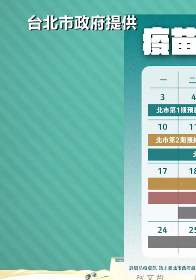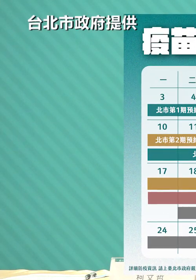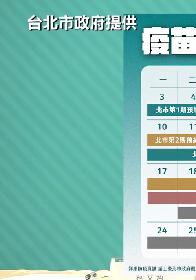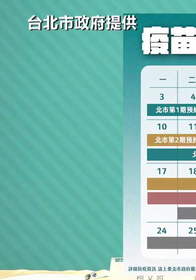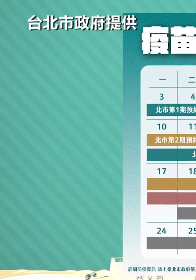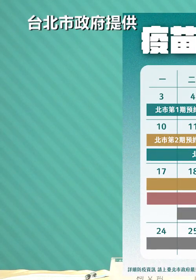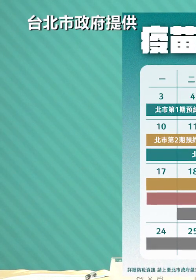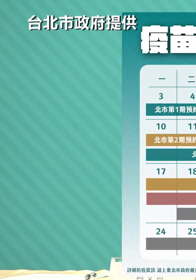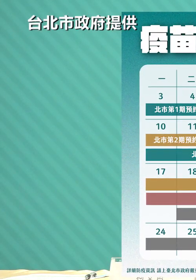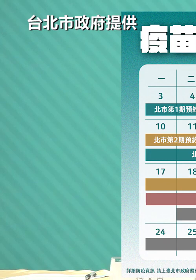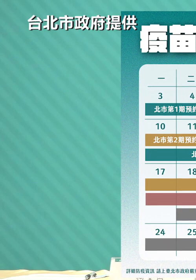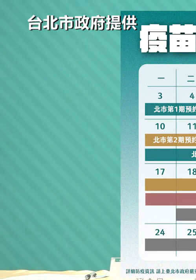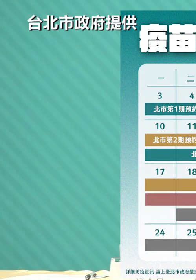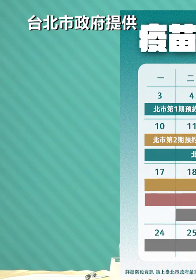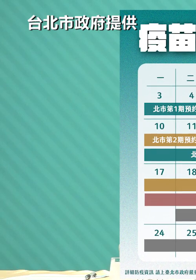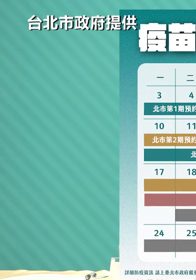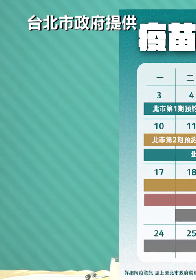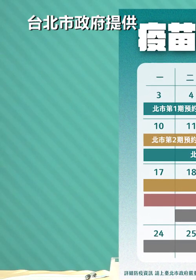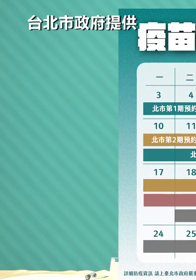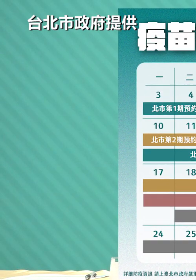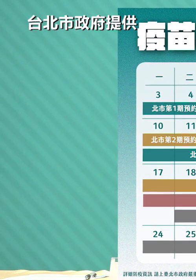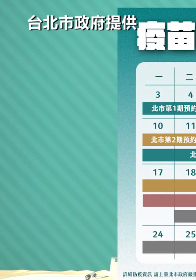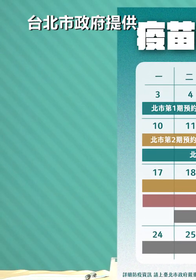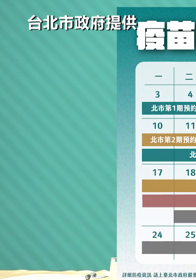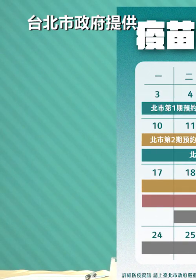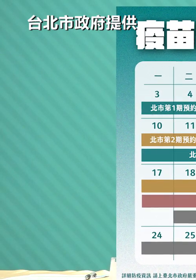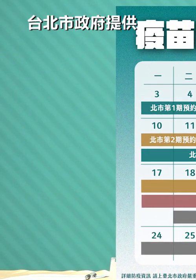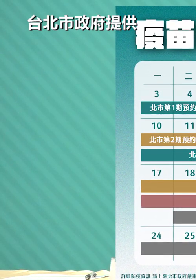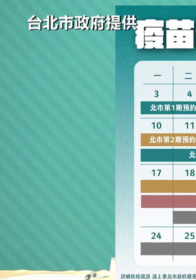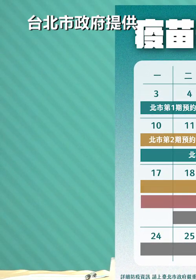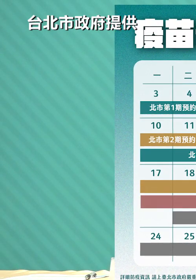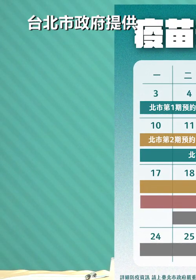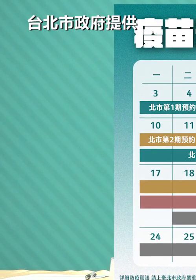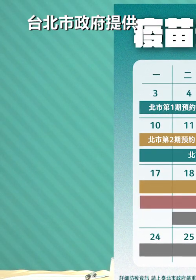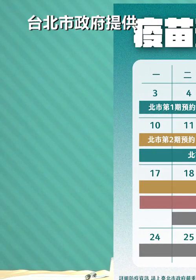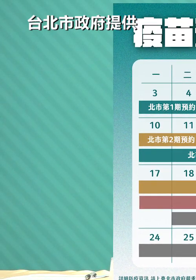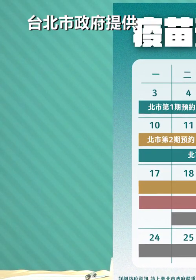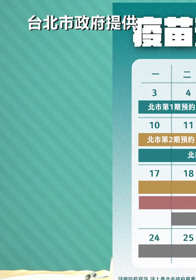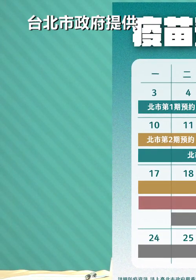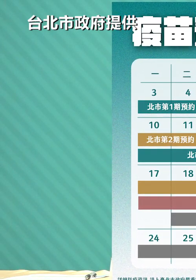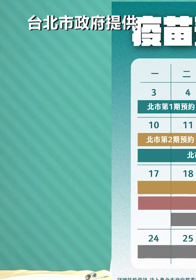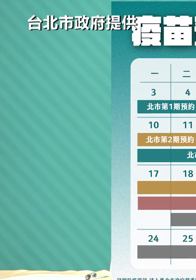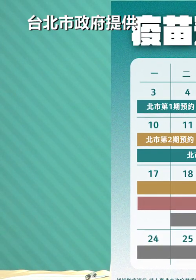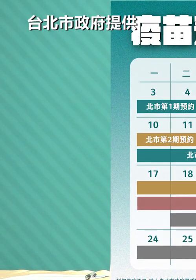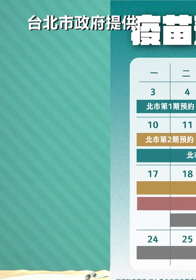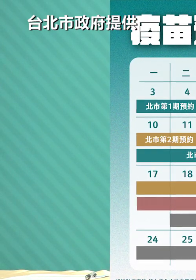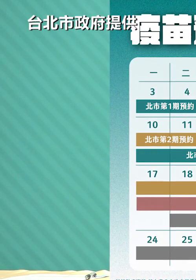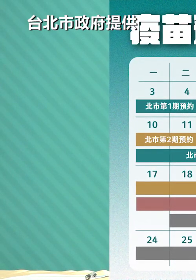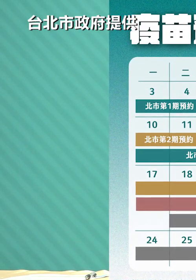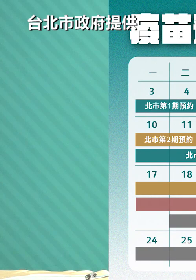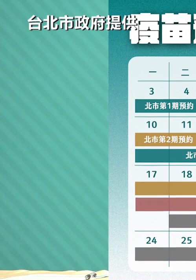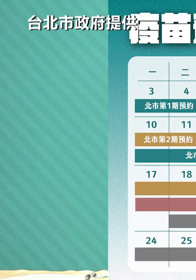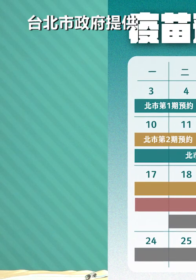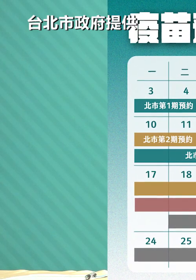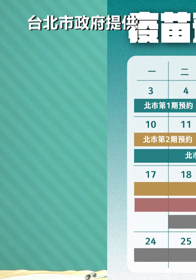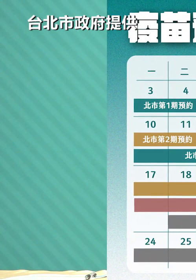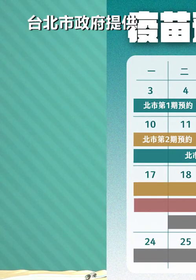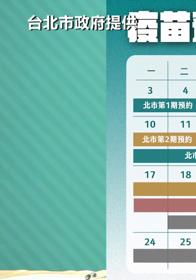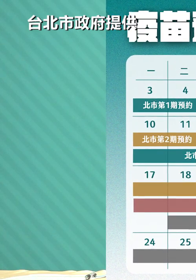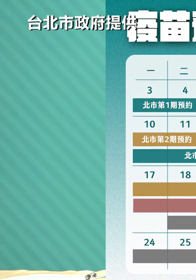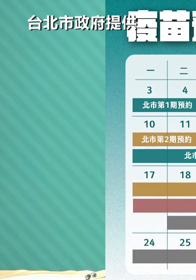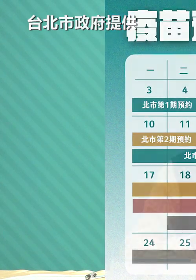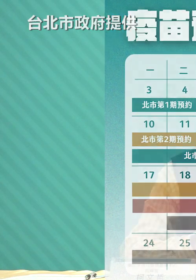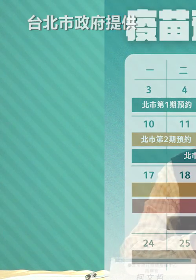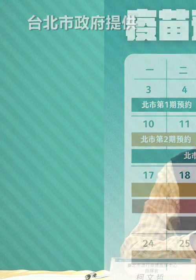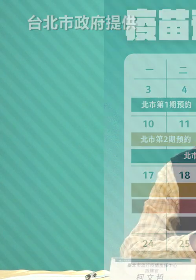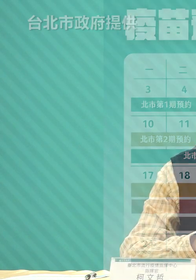供23万的注射的名额，所以就是我们尽最大的努力了也希望说在过年前想